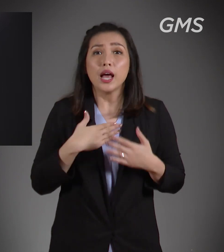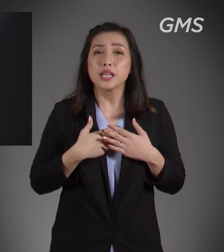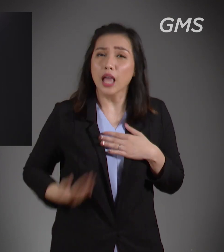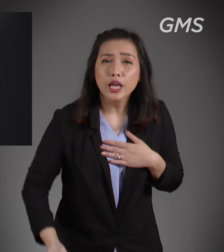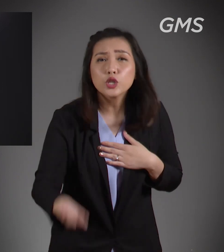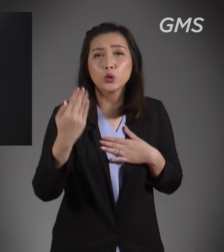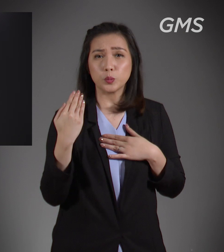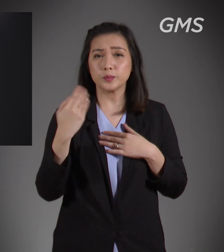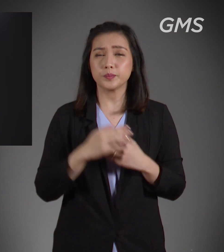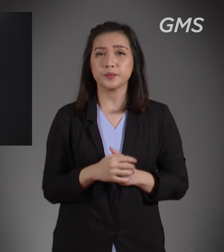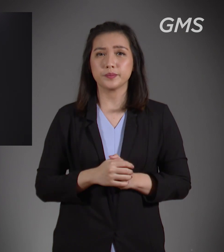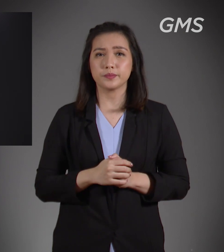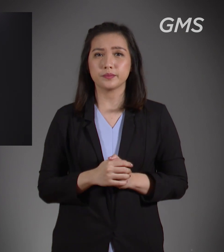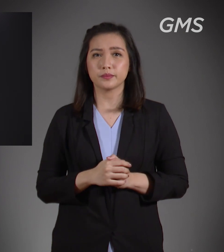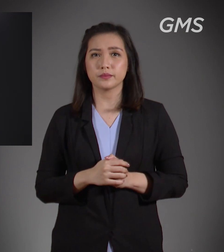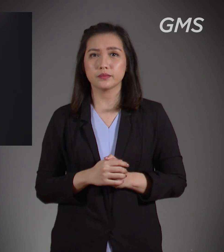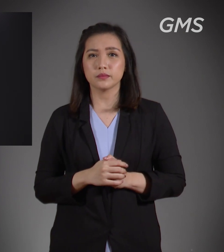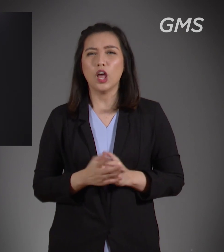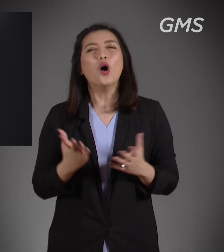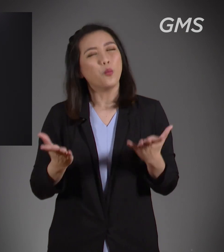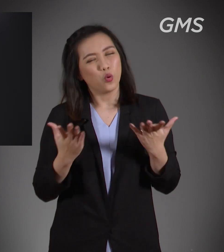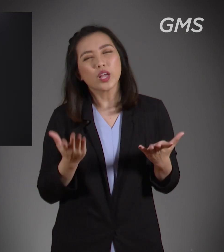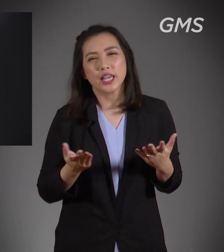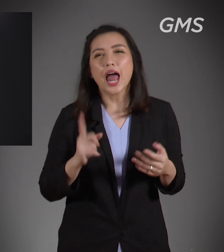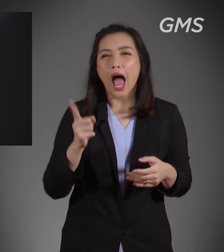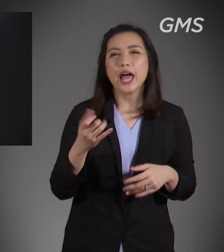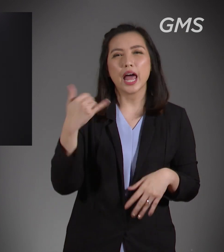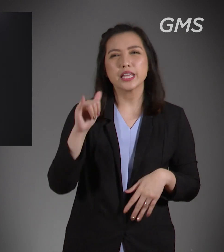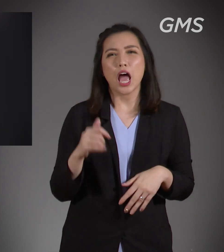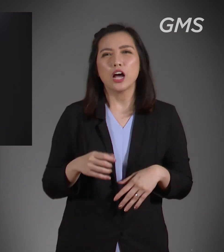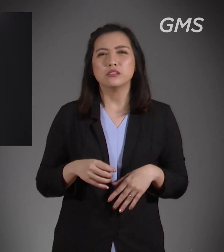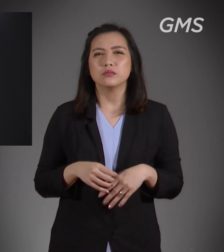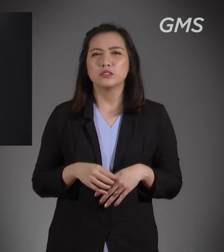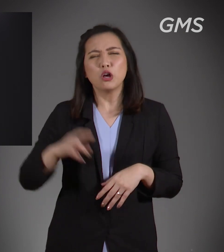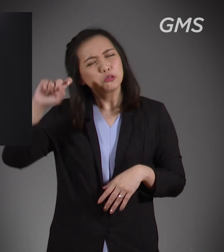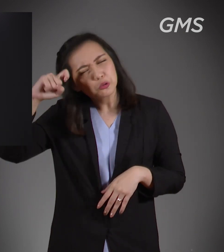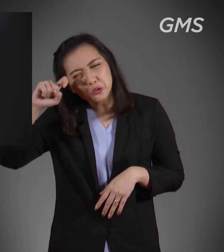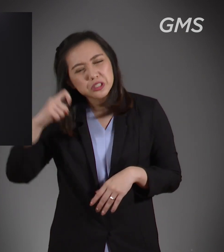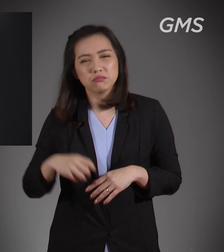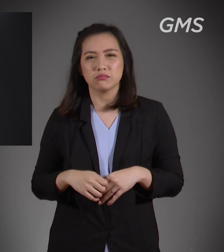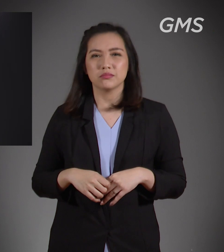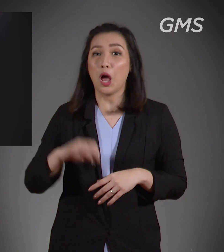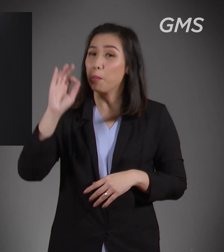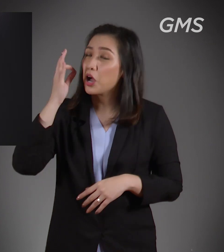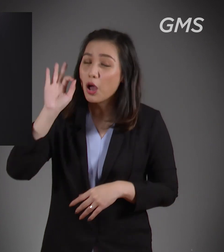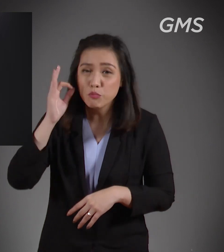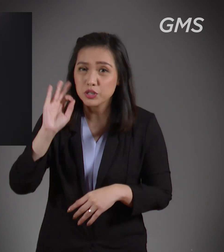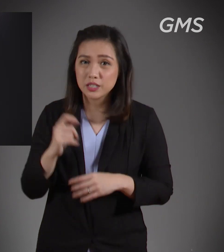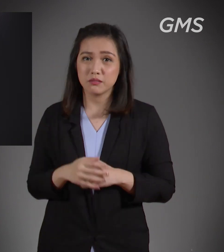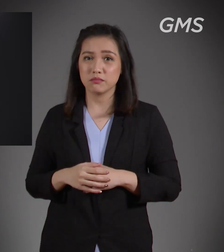ini, meskipun ada hal-hal yang sulit seperti mengampuni, memberi dan sebagainya, mentaati, jaga kekudusan. Tapi tanpa ini, matilah